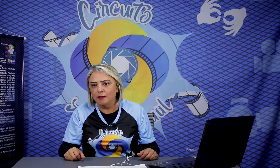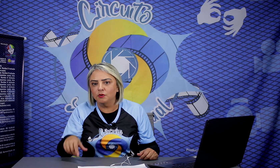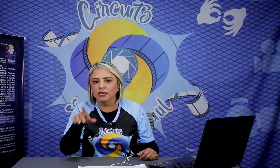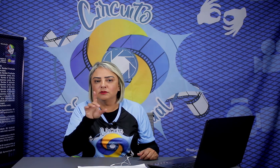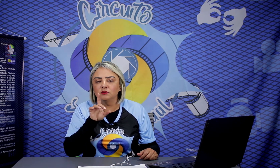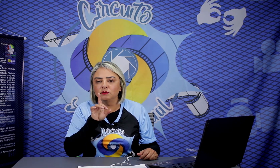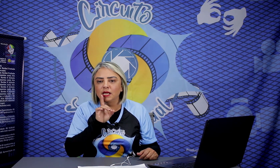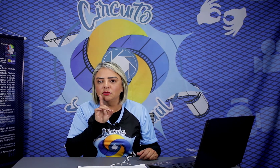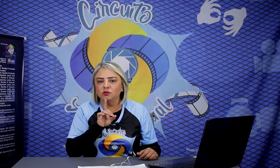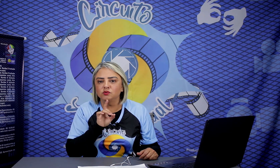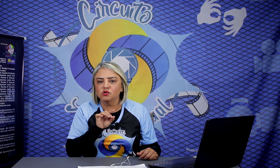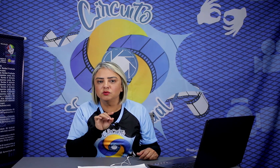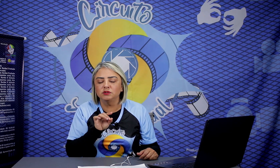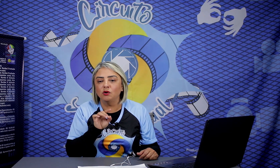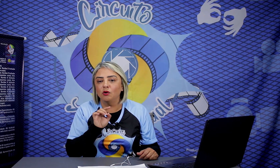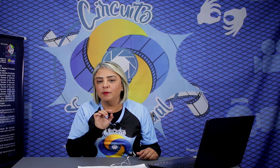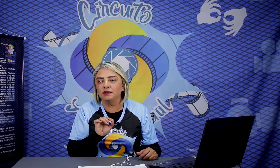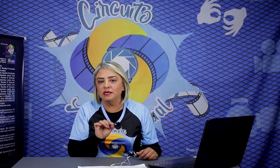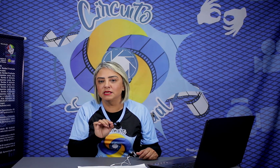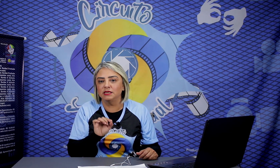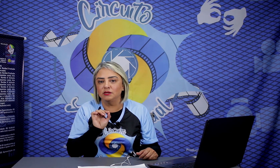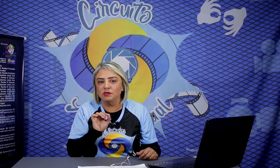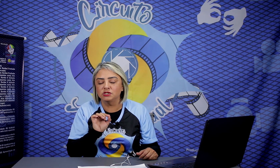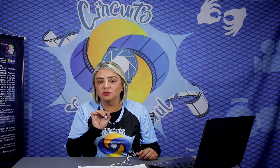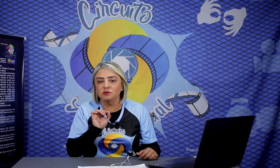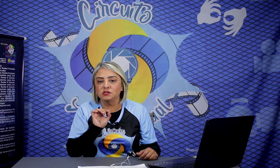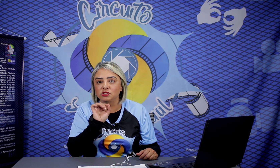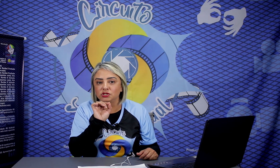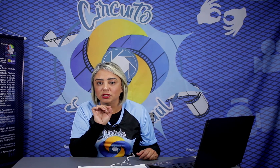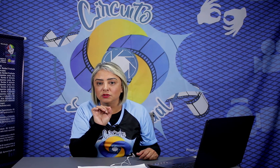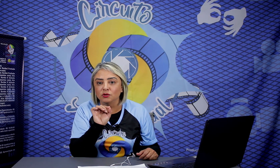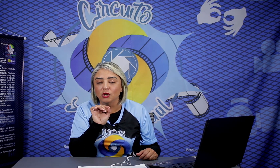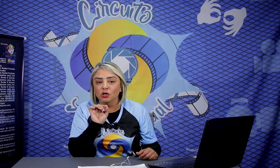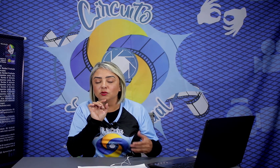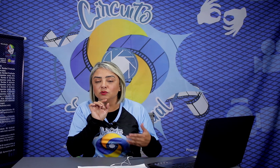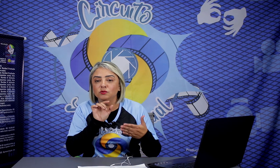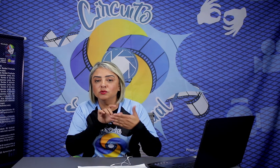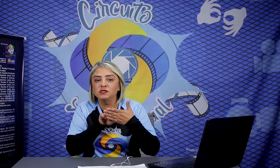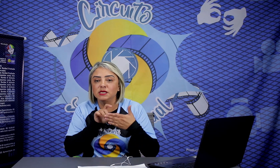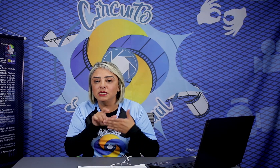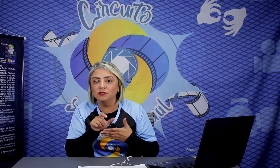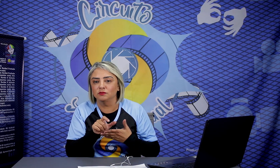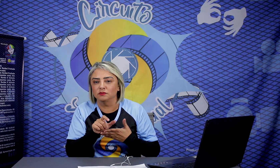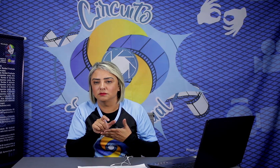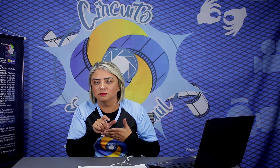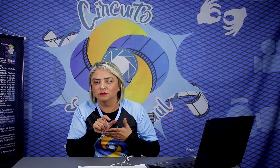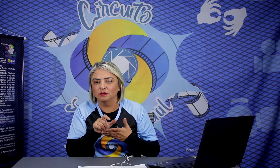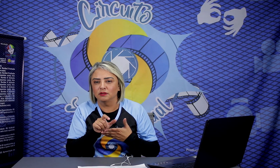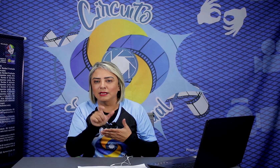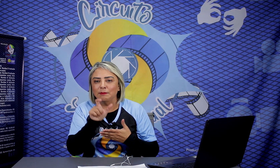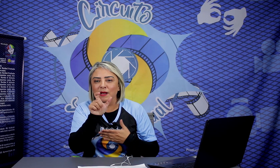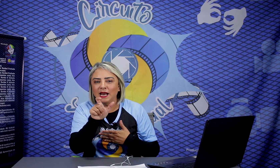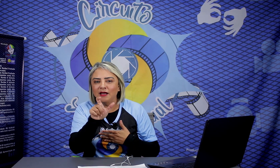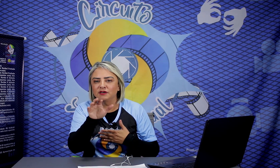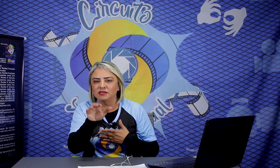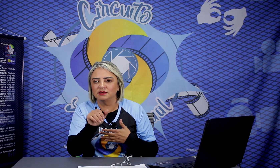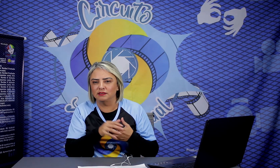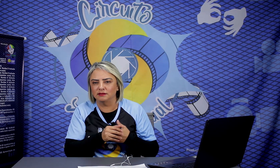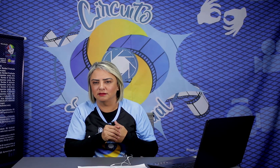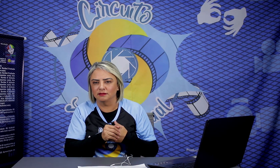Porque nem todo surdo tem competência linguística no sentido do signo, da palavra escrita.